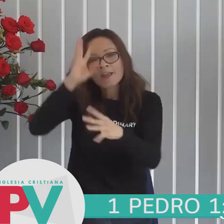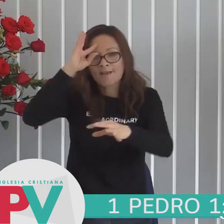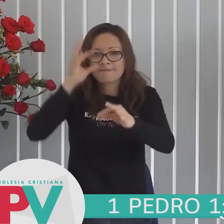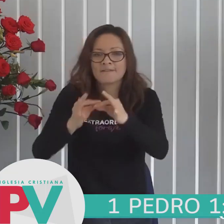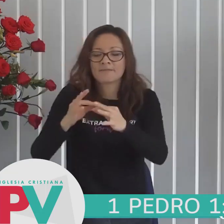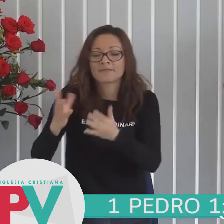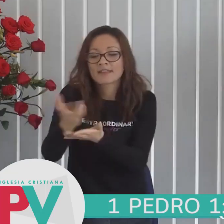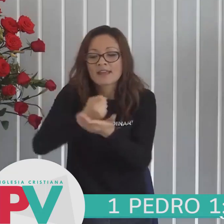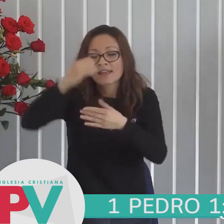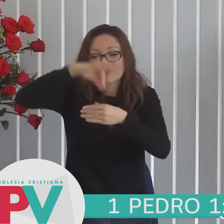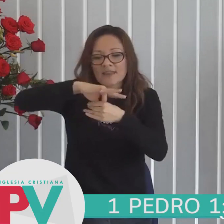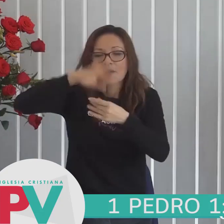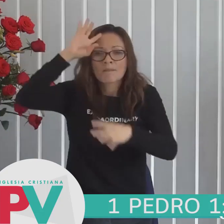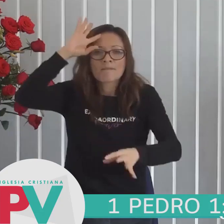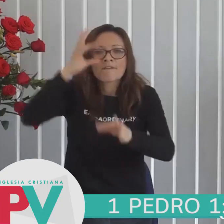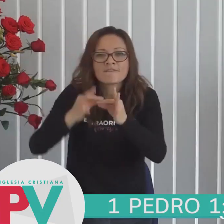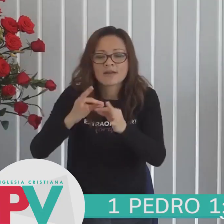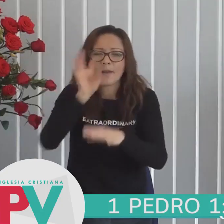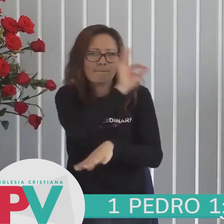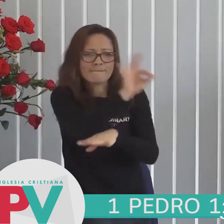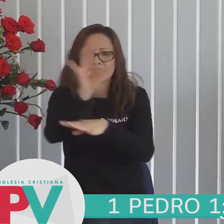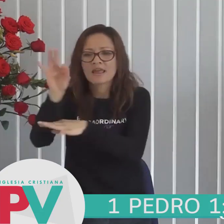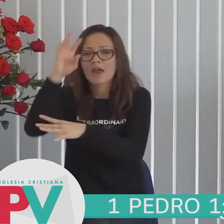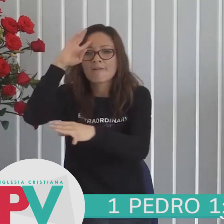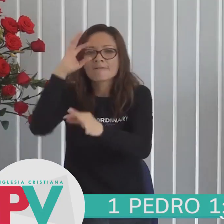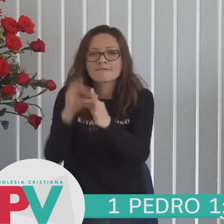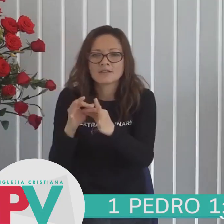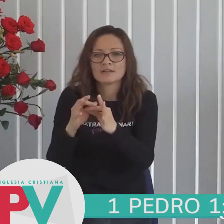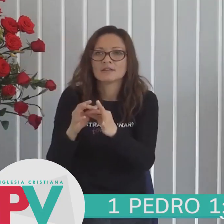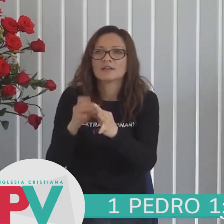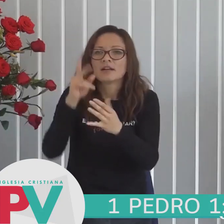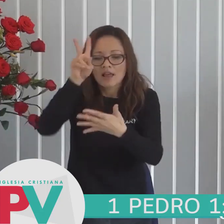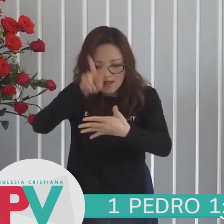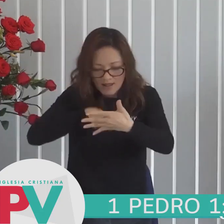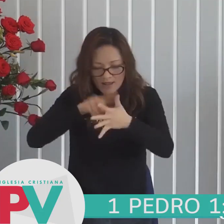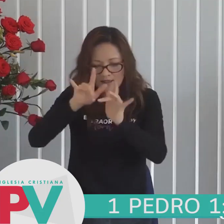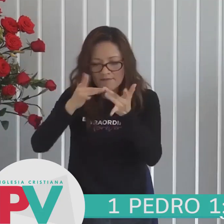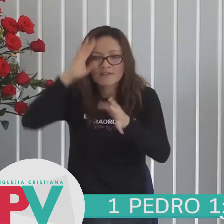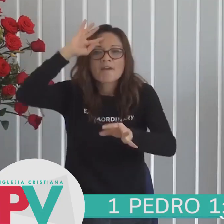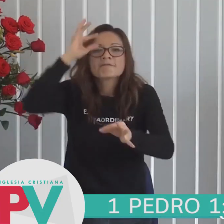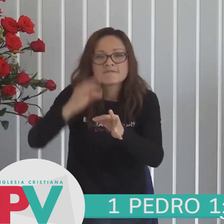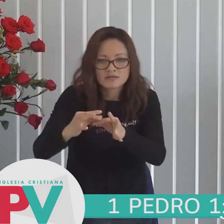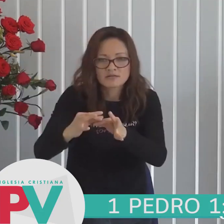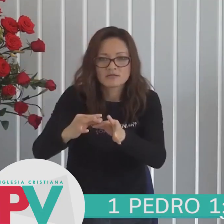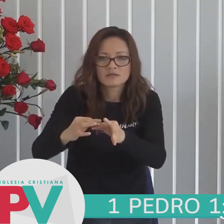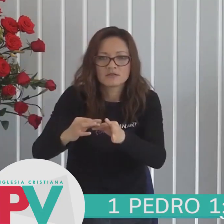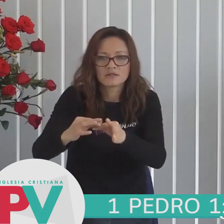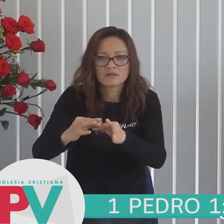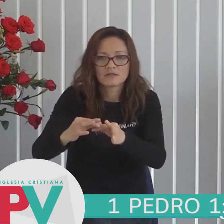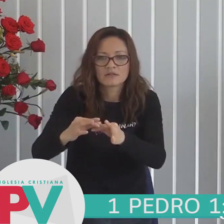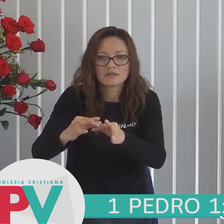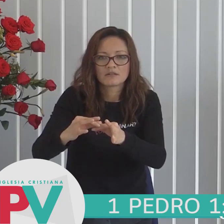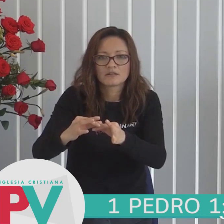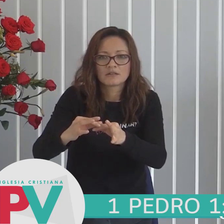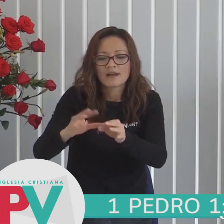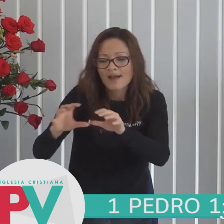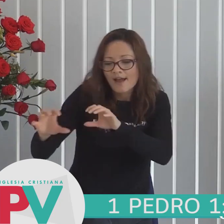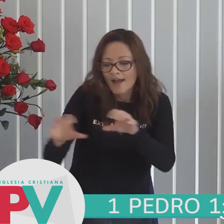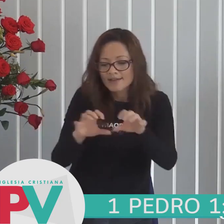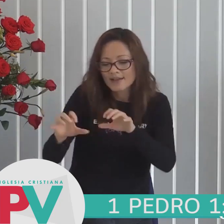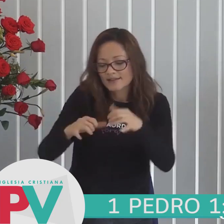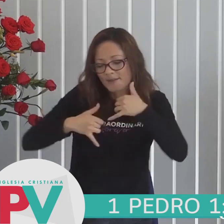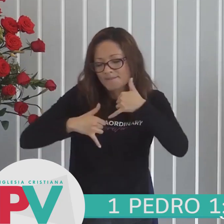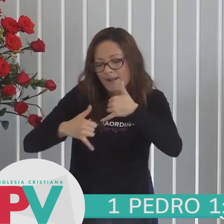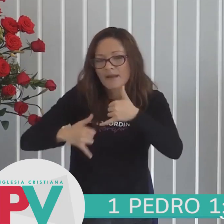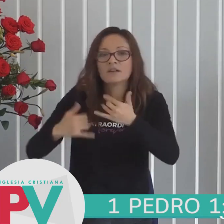diezmar sea por fe, que predicar sea por fe, que leer la Biblia sea por fe, que hacer los